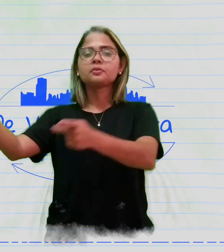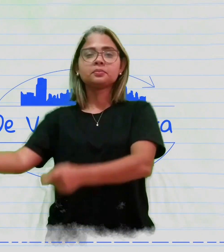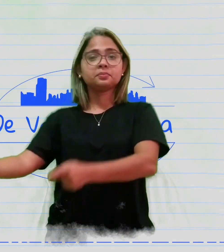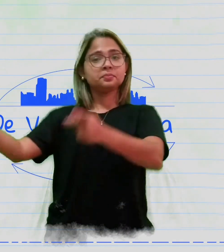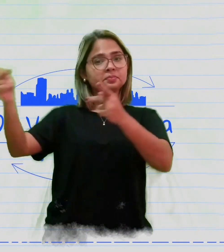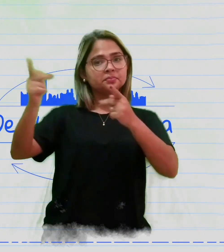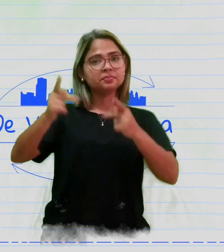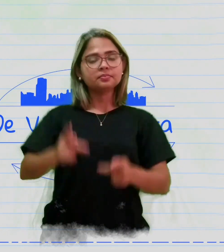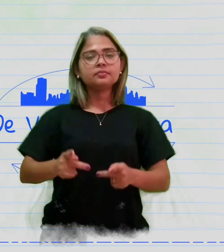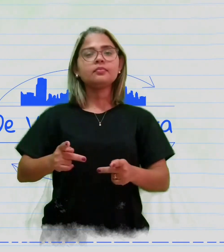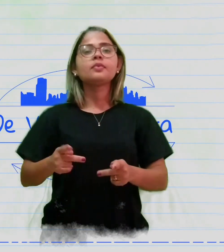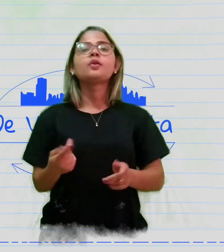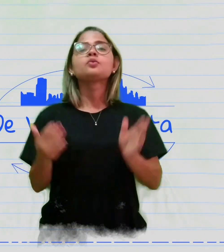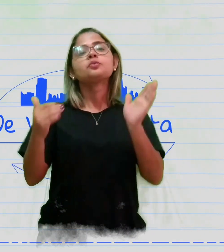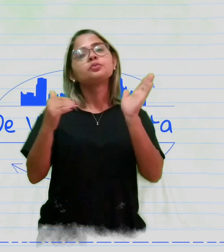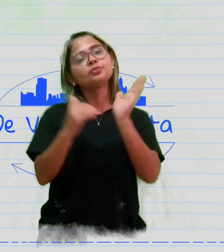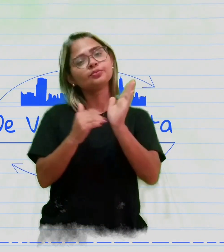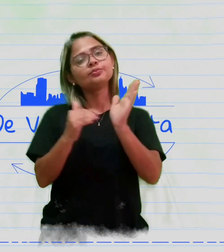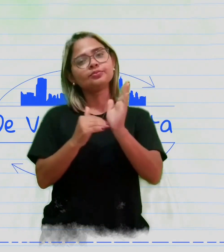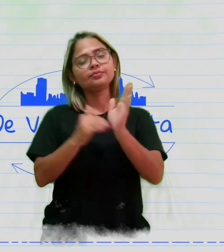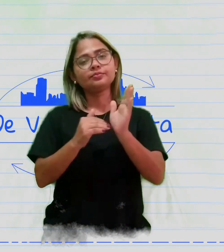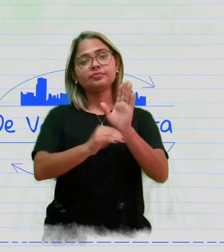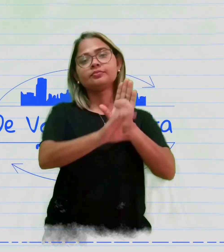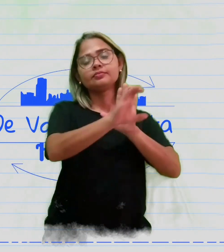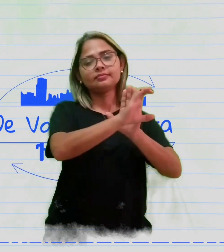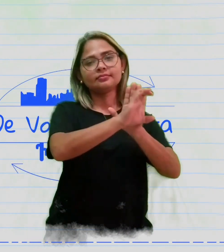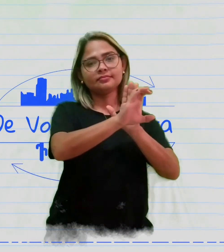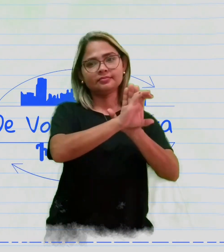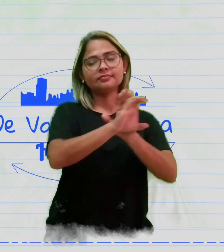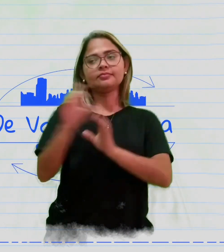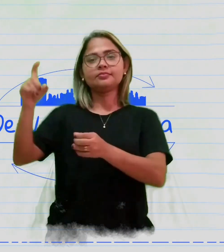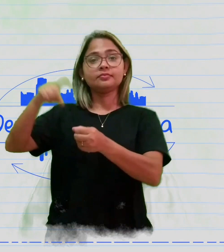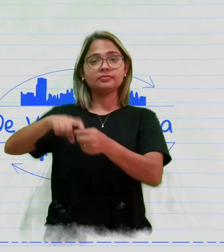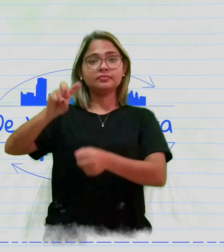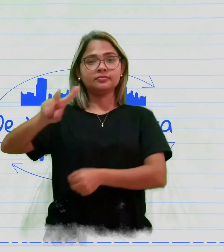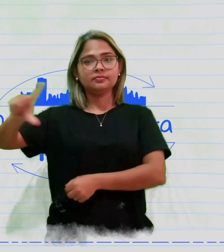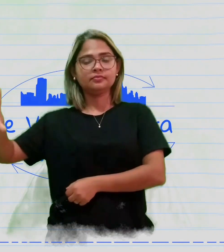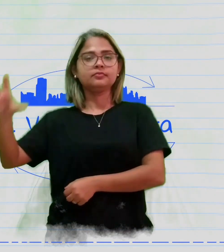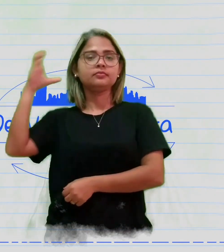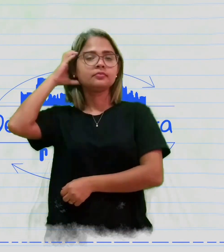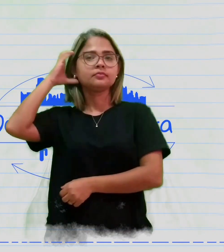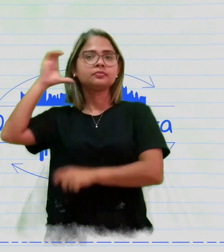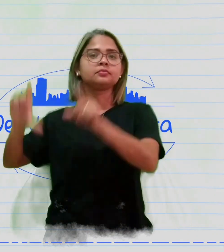Todas e todos muito bem-vindos ao nosso último episódio de Volta à Volta, esse podcast memória que traz